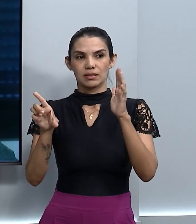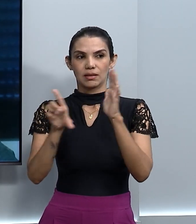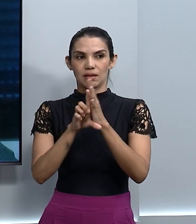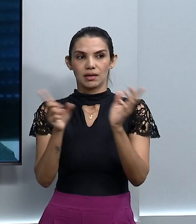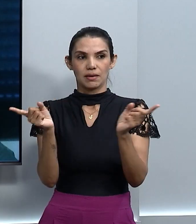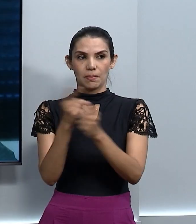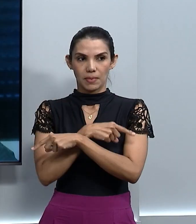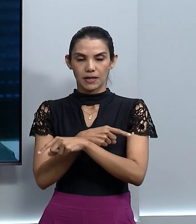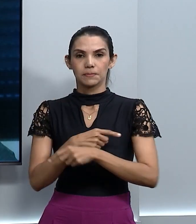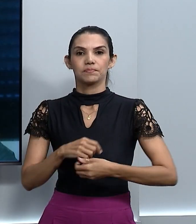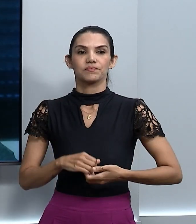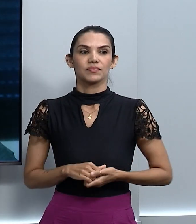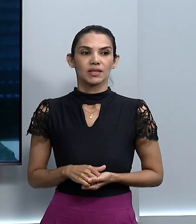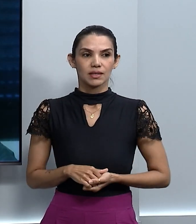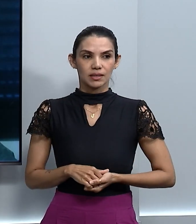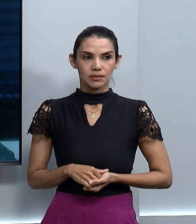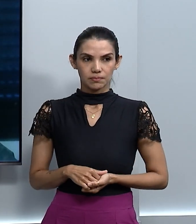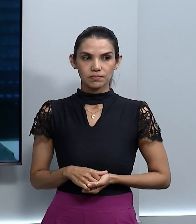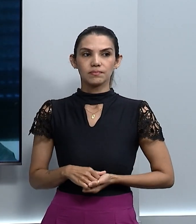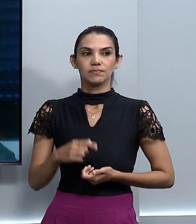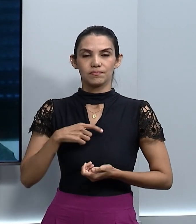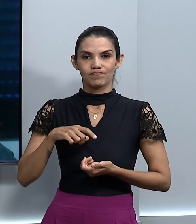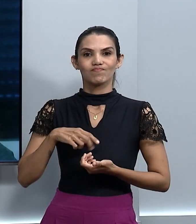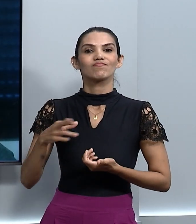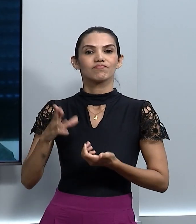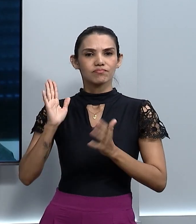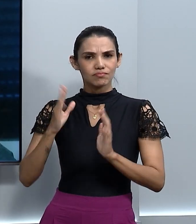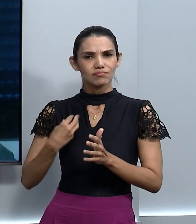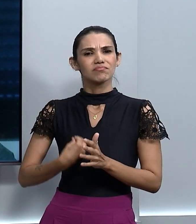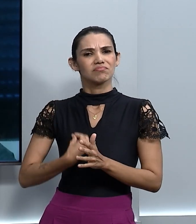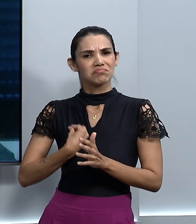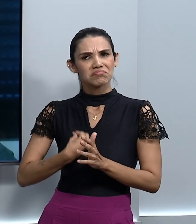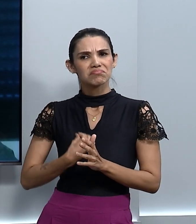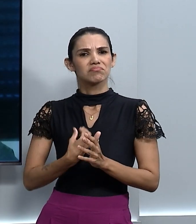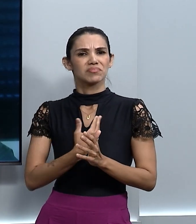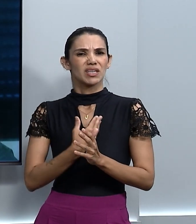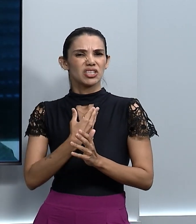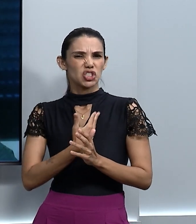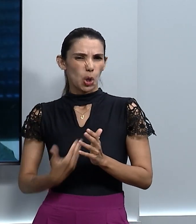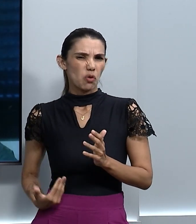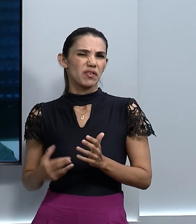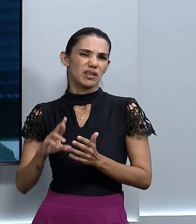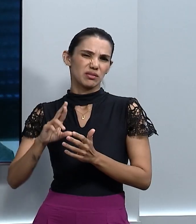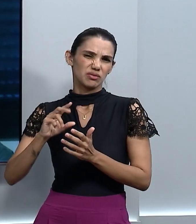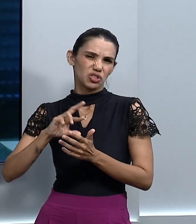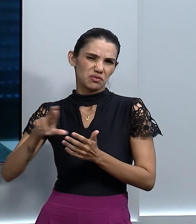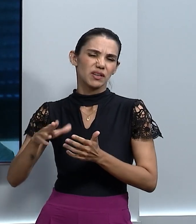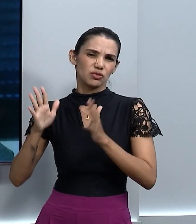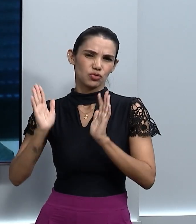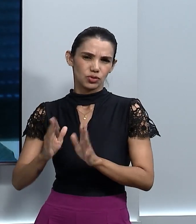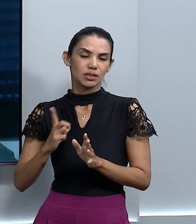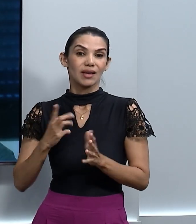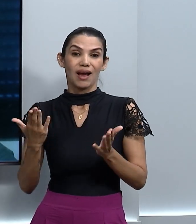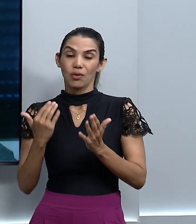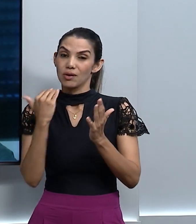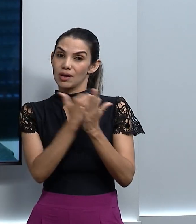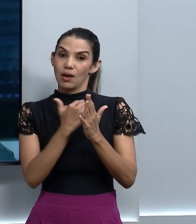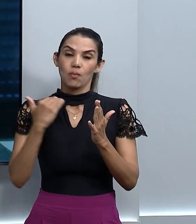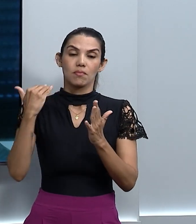sempre existiu nos Estados Unidos em diferentes governos, né? O que a gente está presenciando agora é um aumento no grau